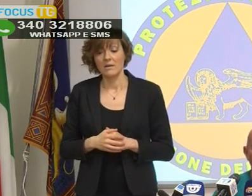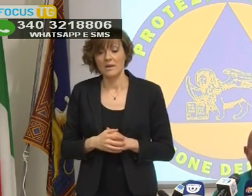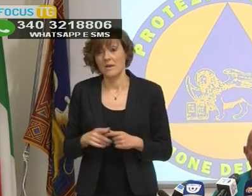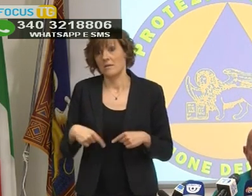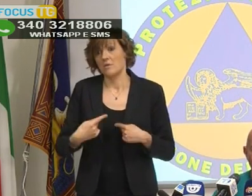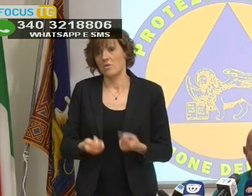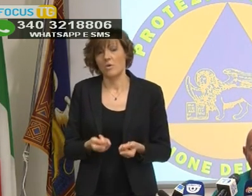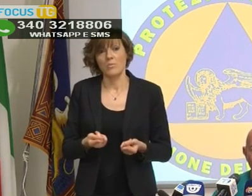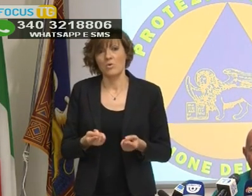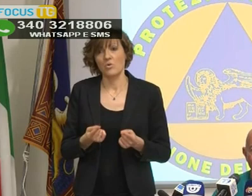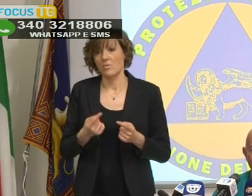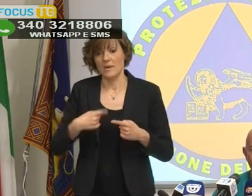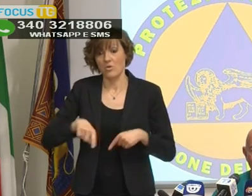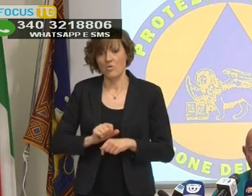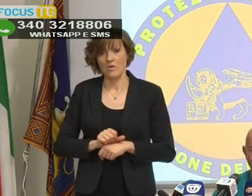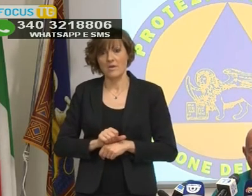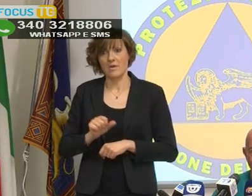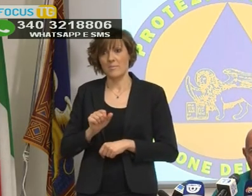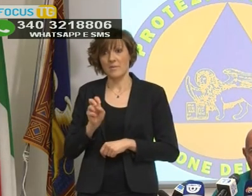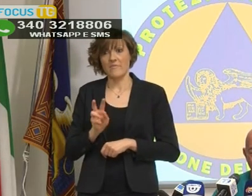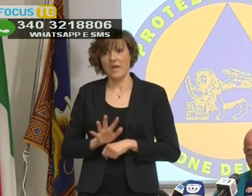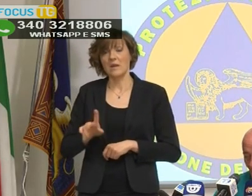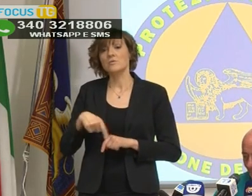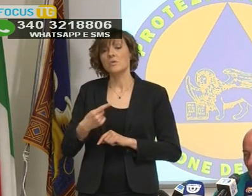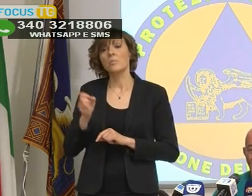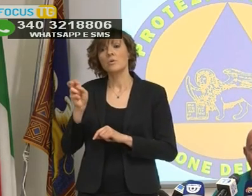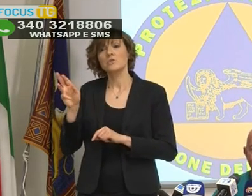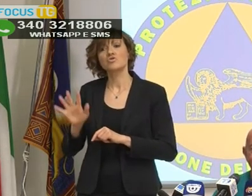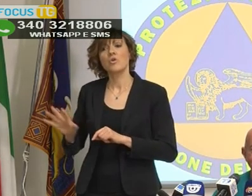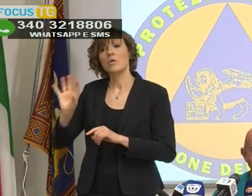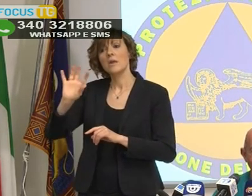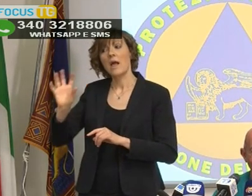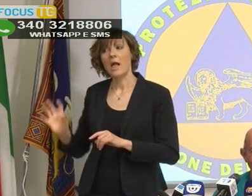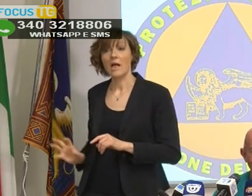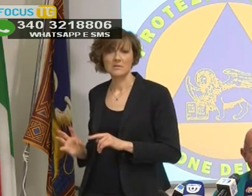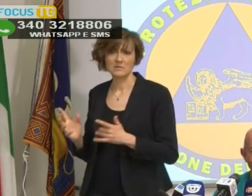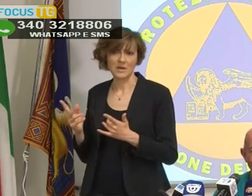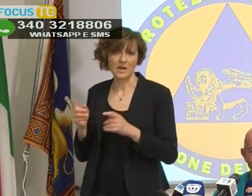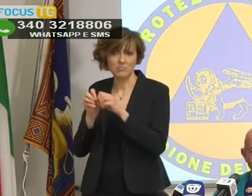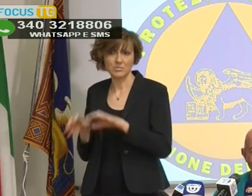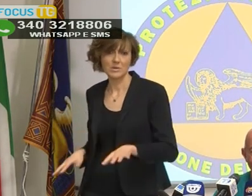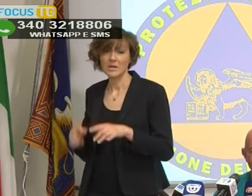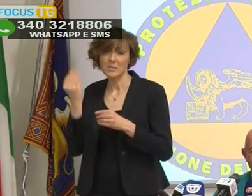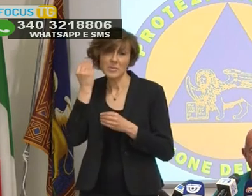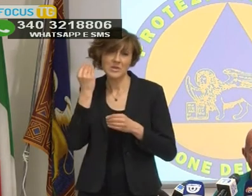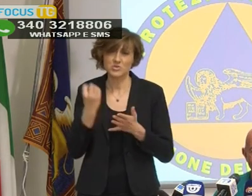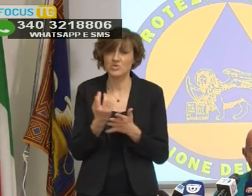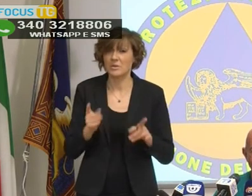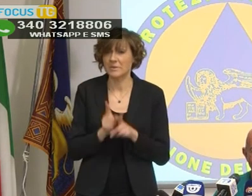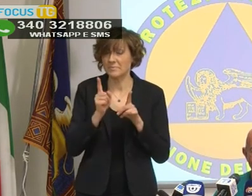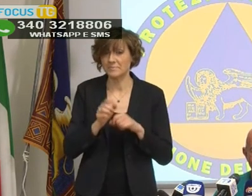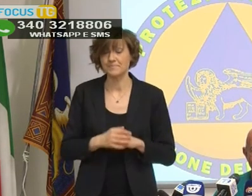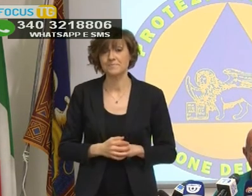e dopo lo hanno voluto tutte le regioni. Credo che accadrà la stessa cosa. Voglio